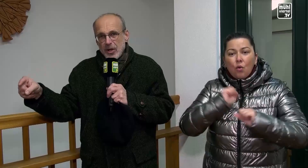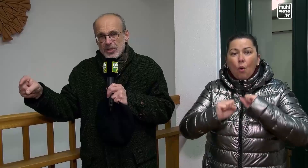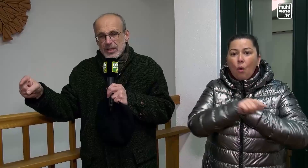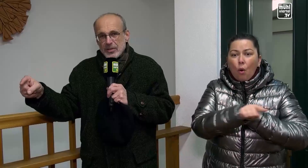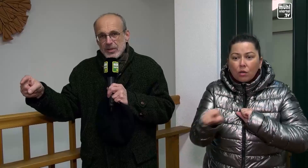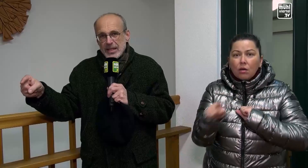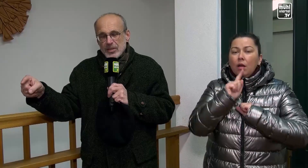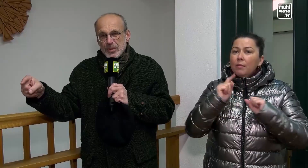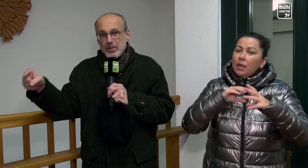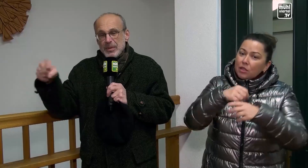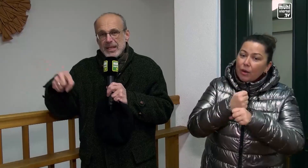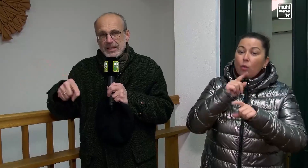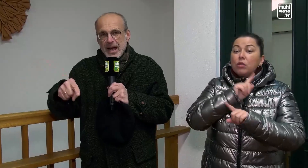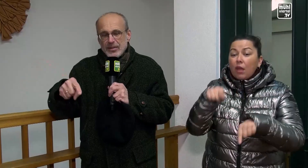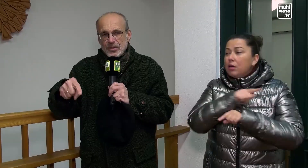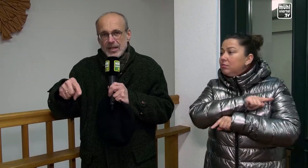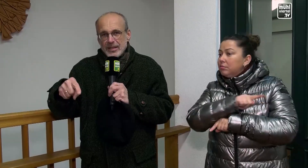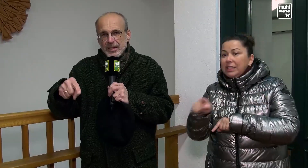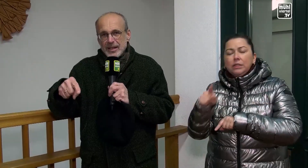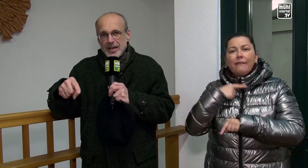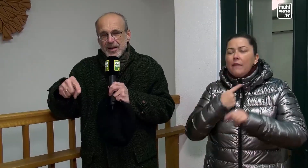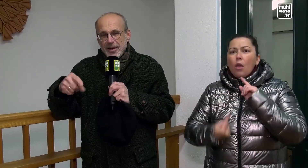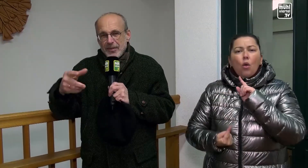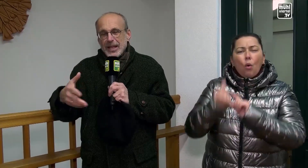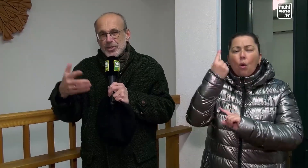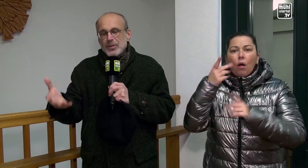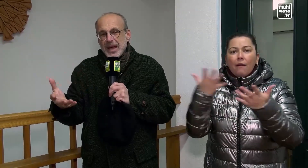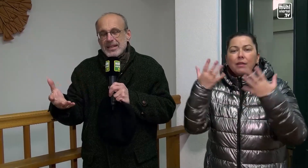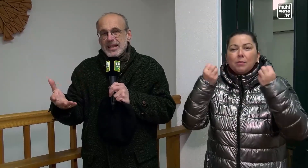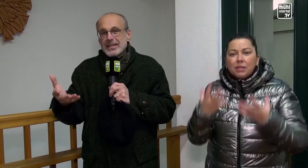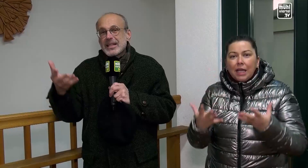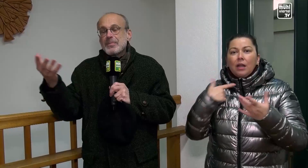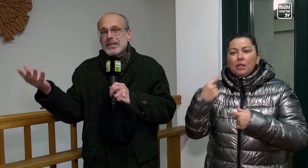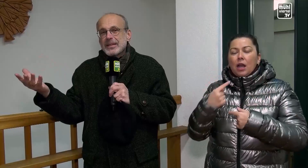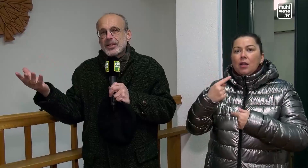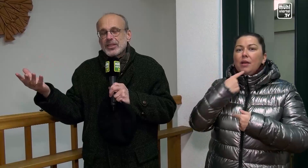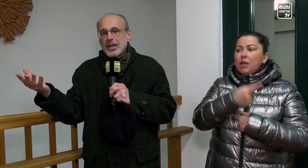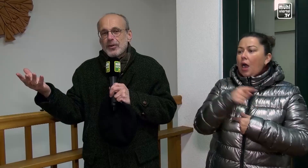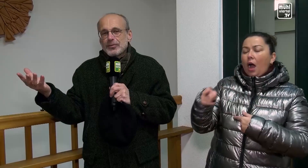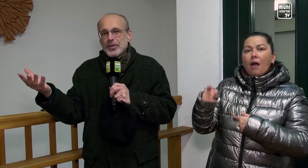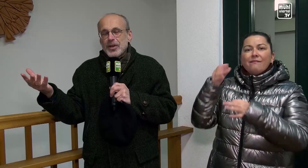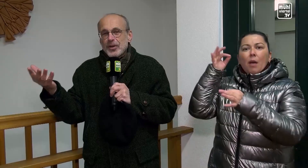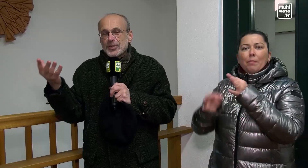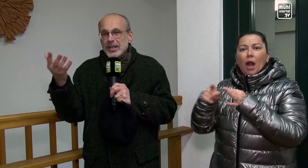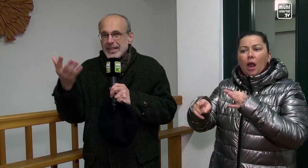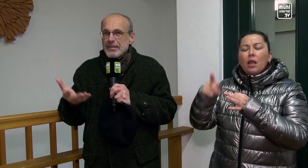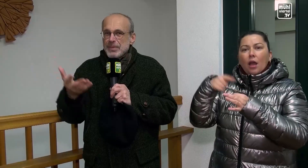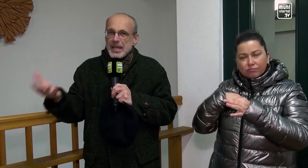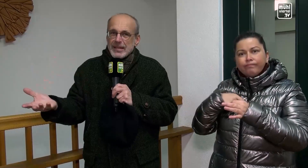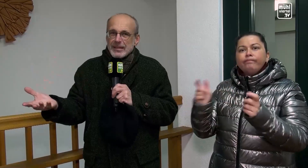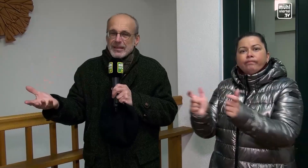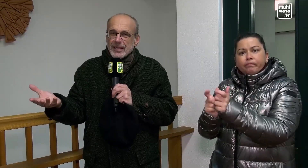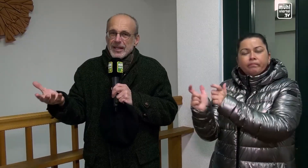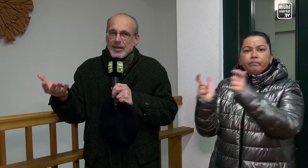Verbrecher kreuzigen zu lassen, um dem Verbrecher nahe zu sein, aber dann zu beweisen, er ist der Lebendige, er steht auf und